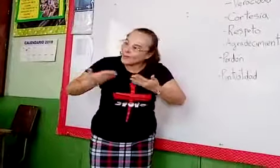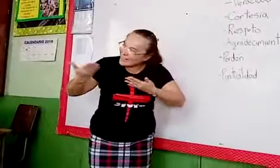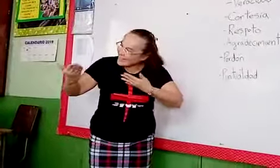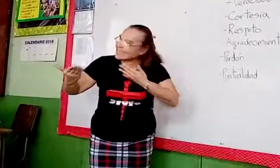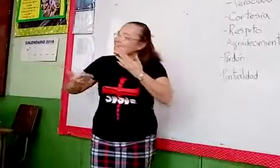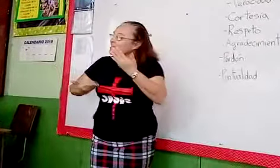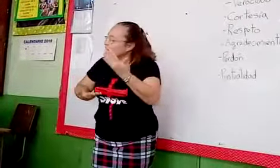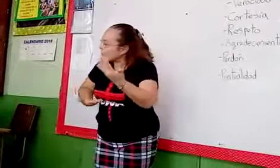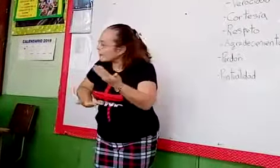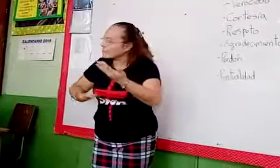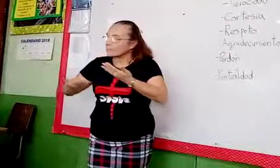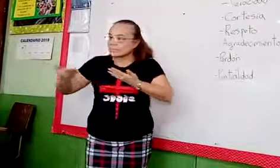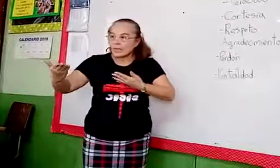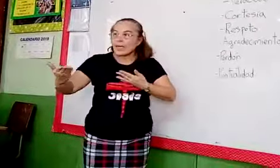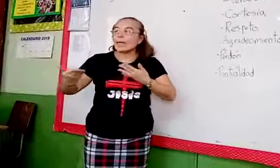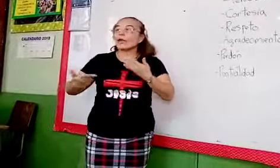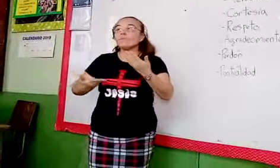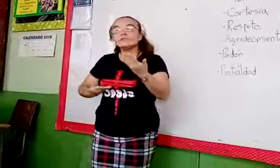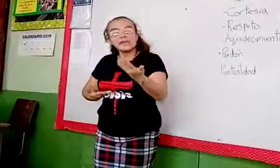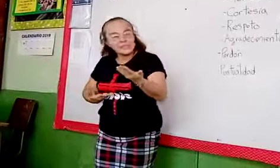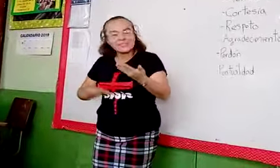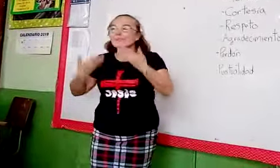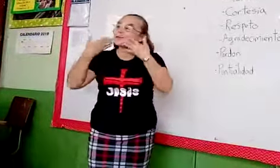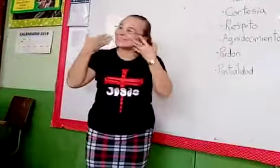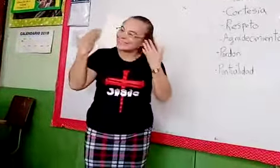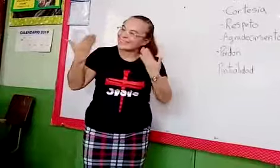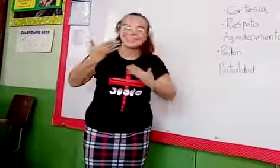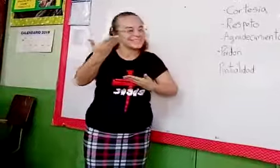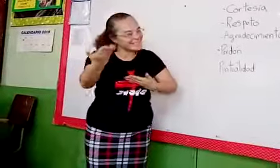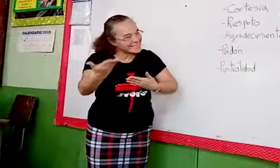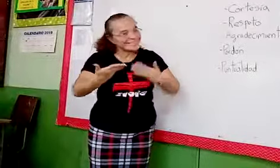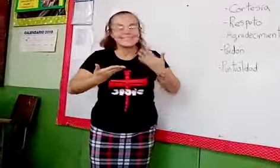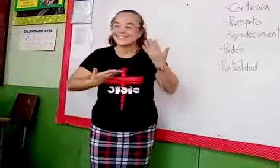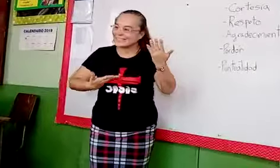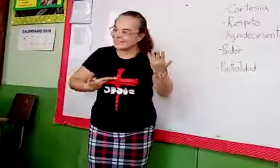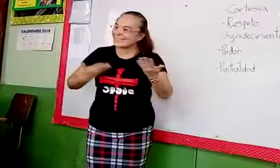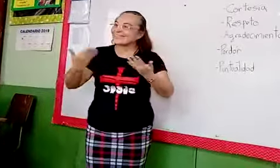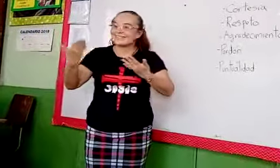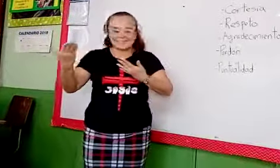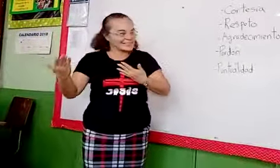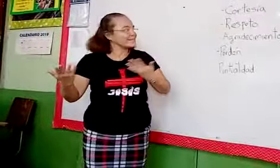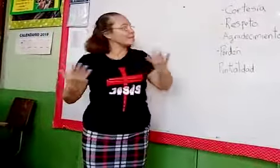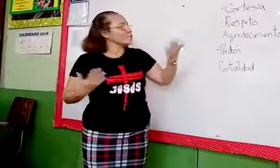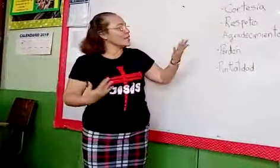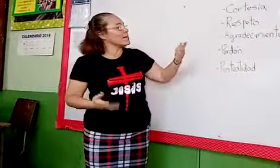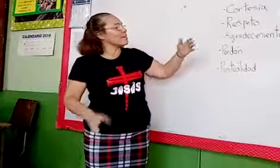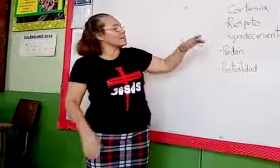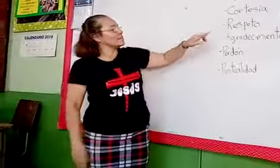cortesía, es como un servicio, pero muy amable,